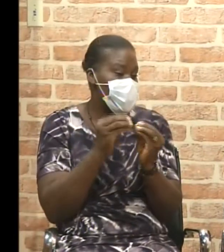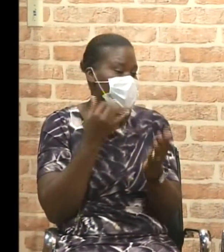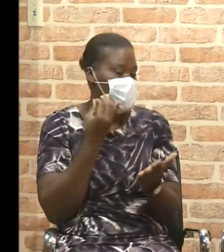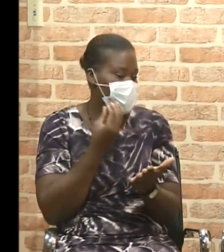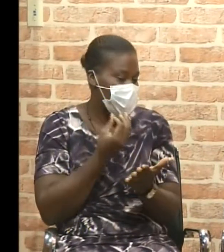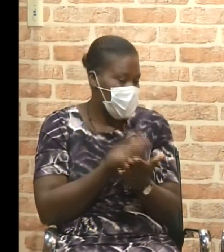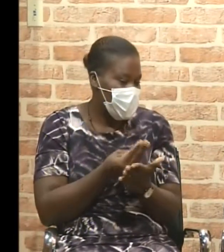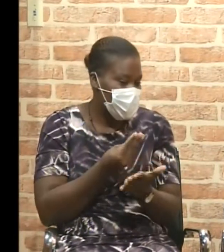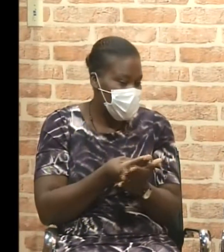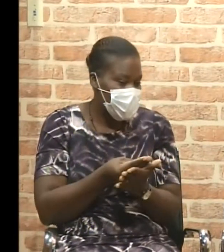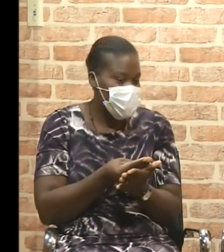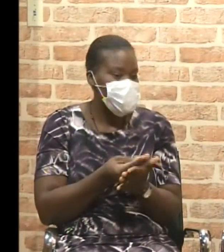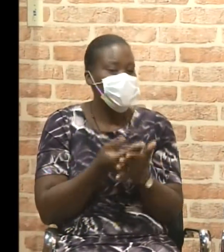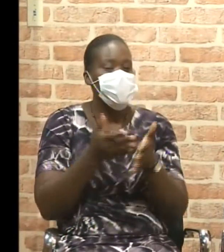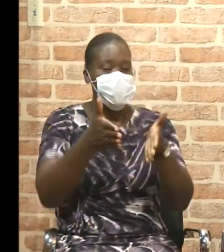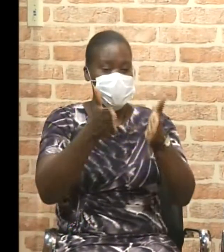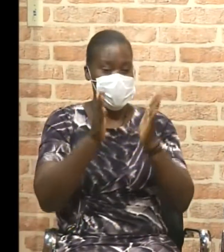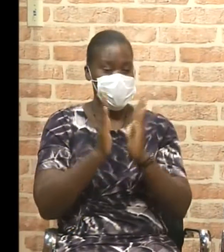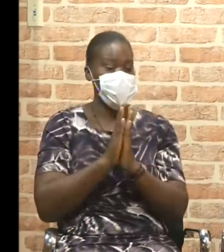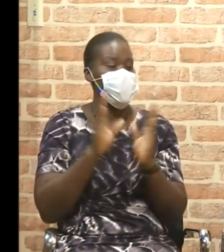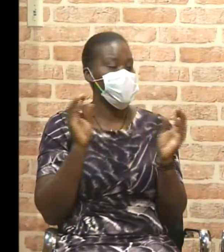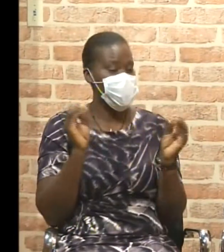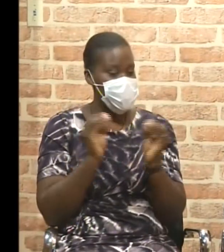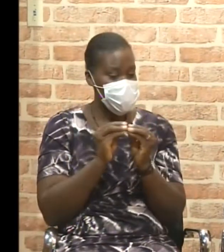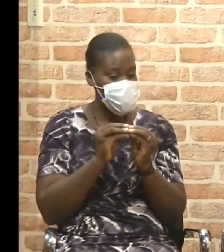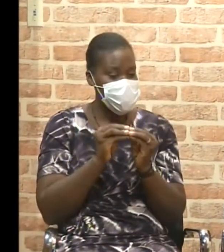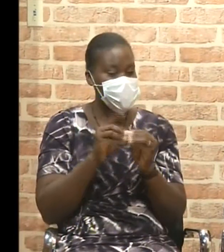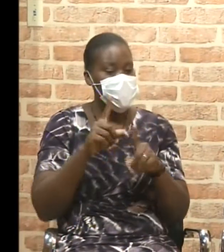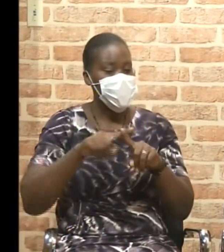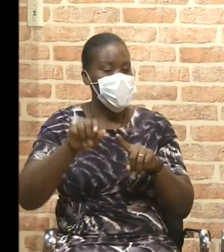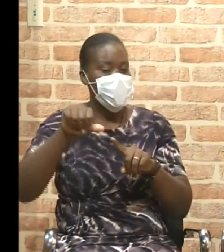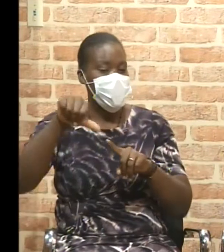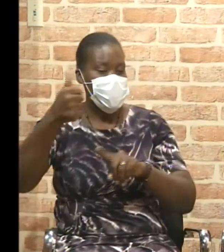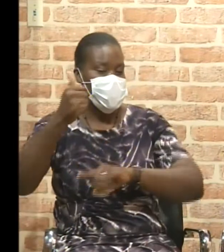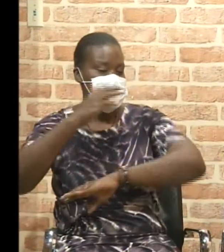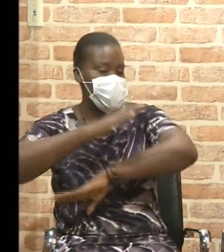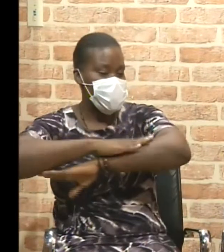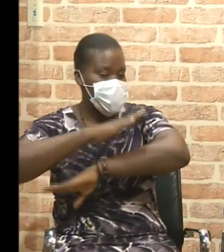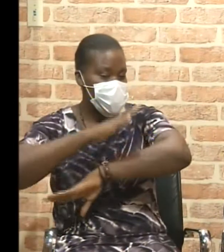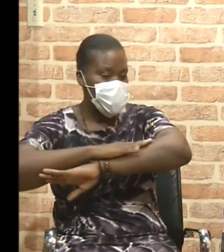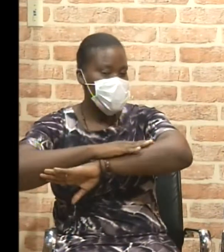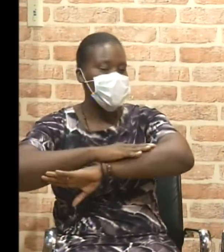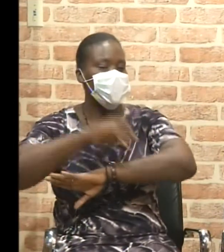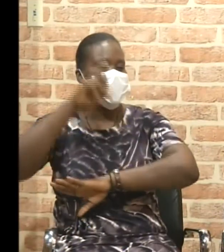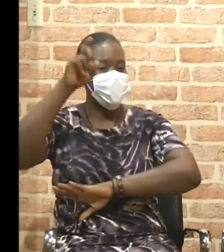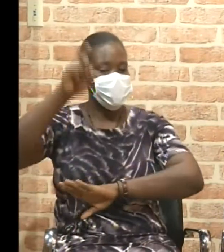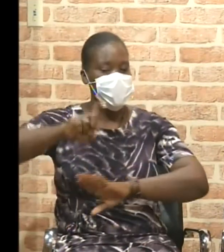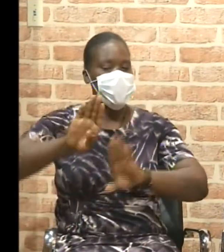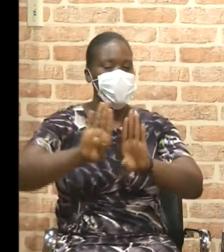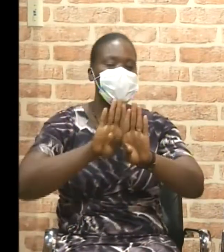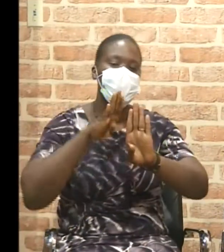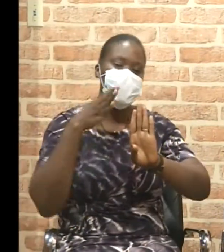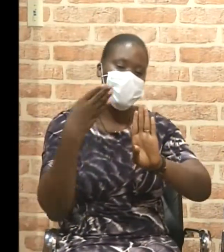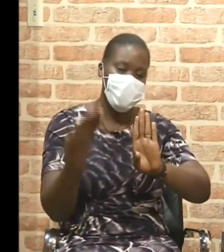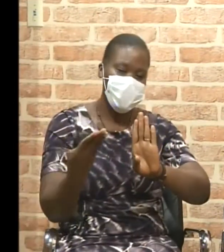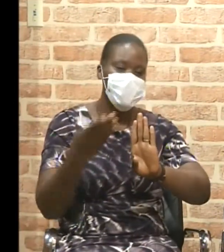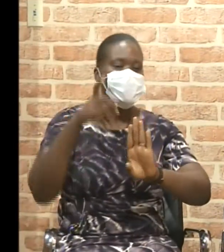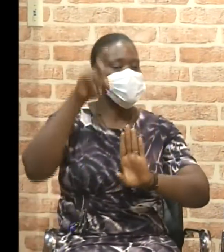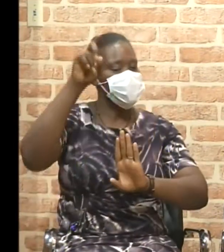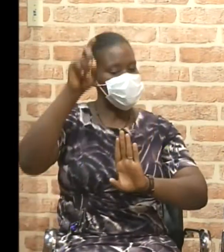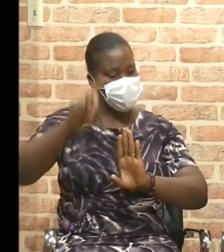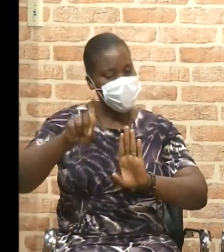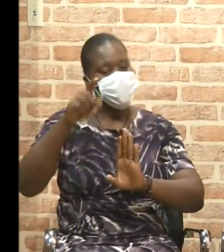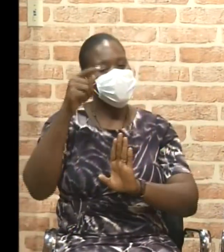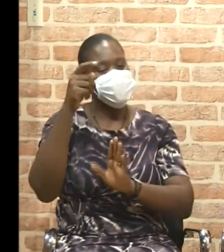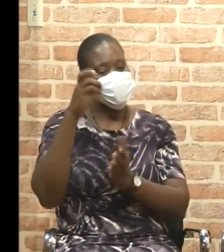demander au plus. Et gagner l'autre bureau qui supposé ouvrir encore pour faire un septième bureau. Donc tout a besoin de coût. Donc nous pensons